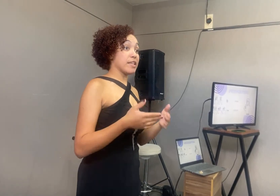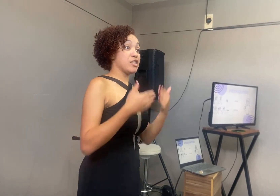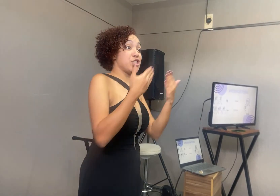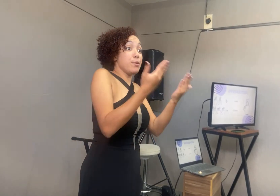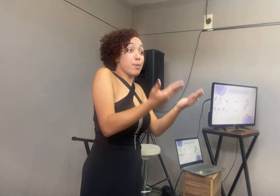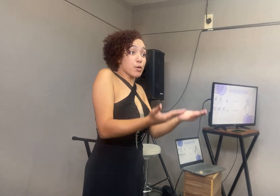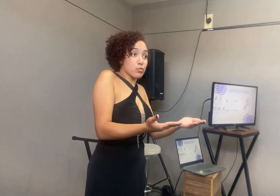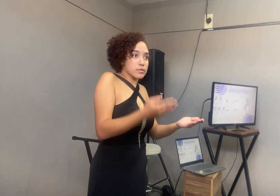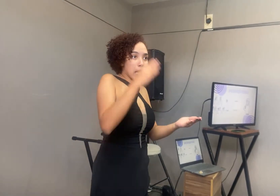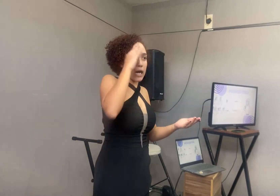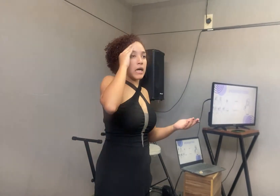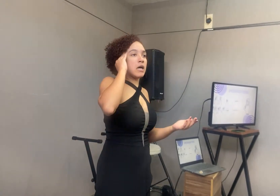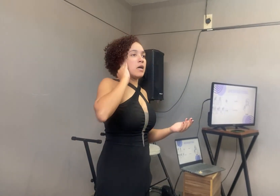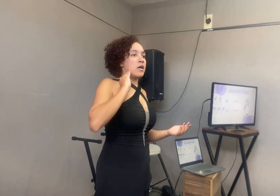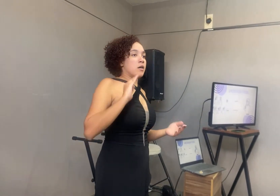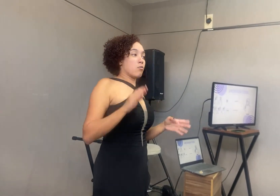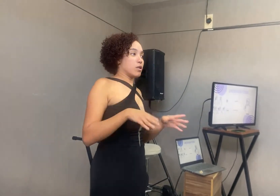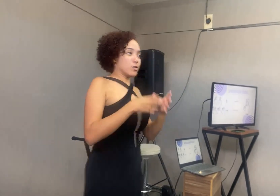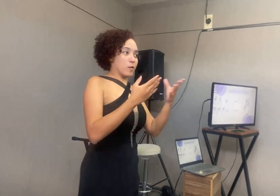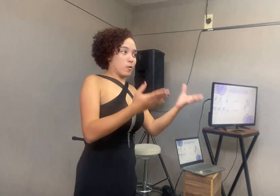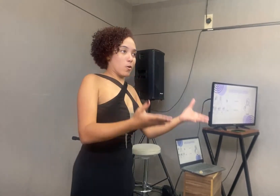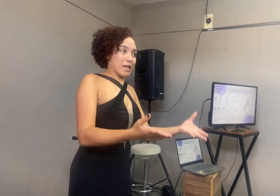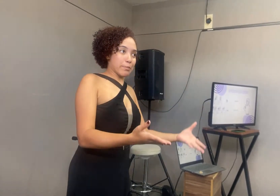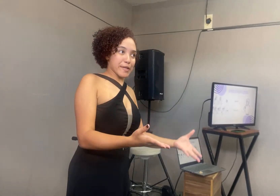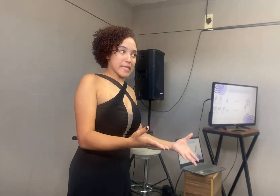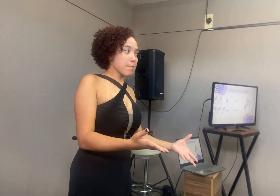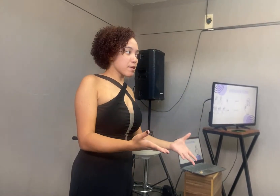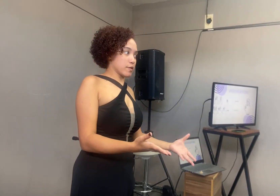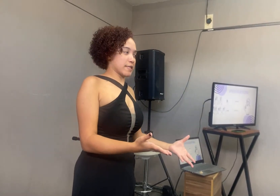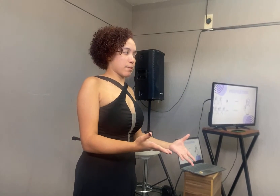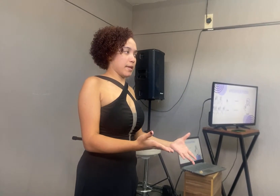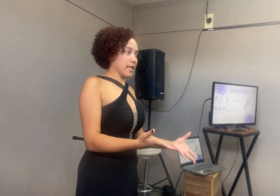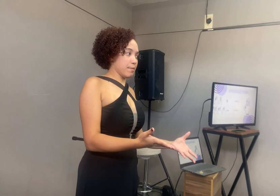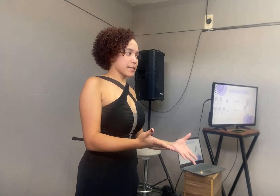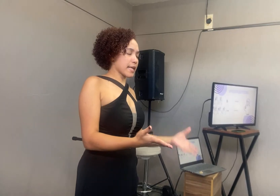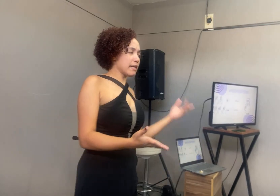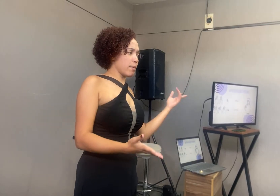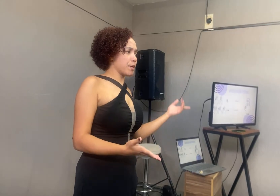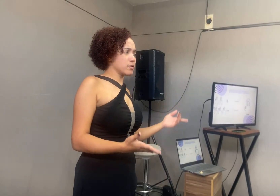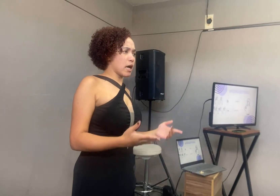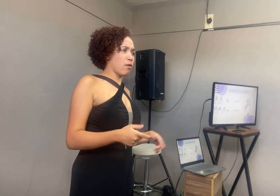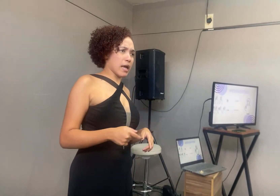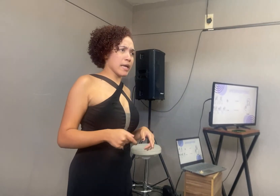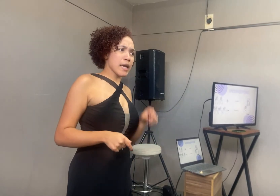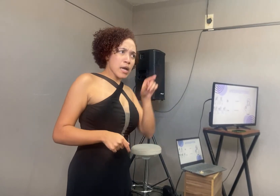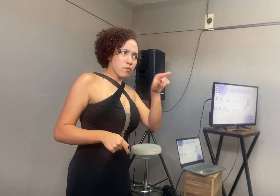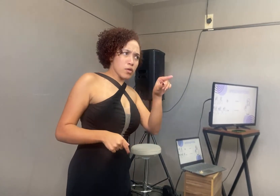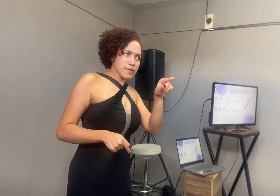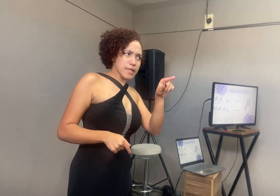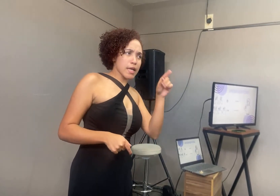te perguntar, quando ela percebe que você sabe Libras, ela vai perguntar, vai, você